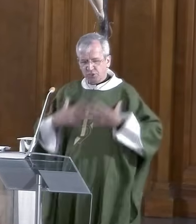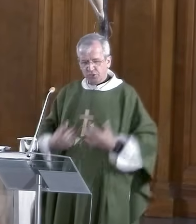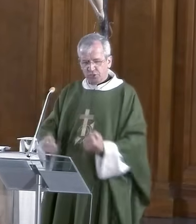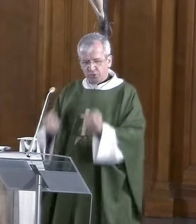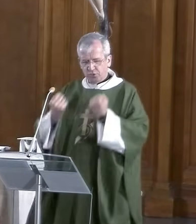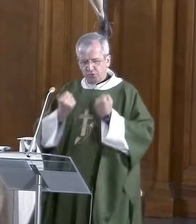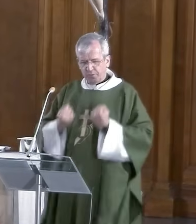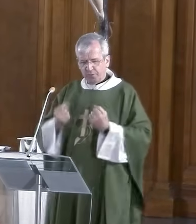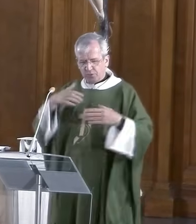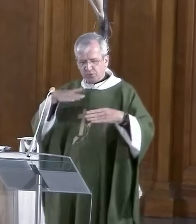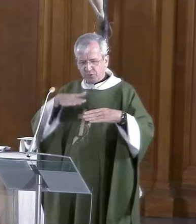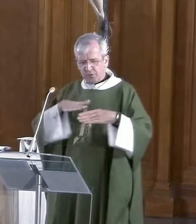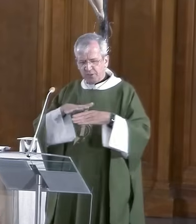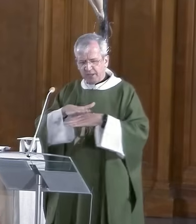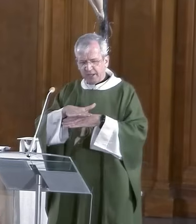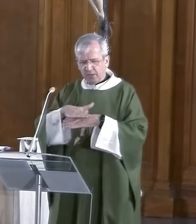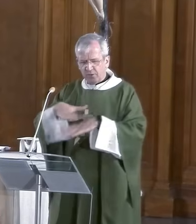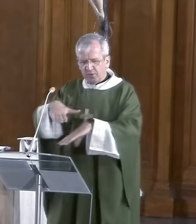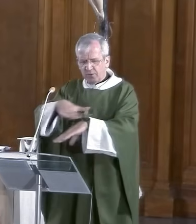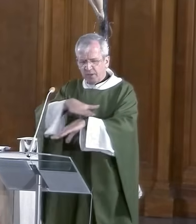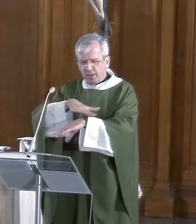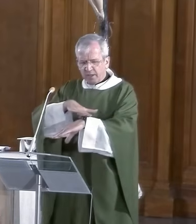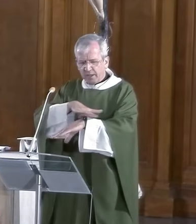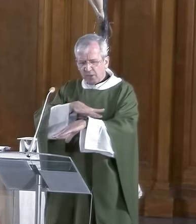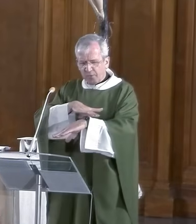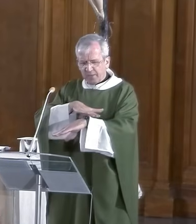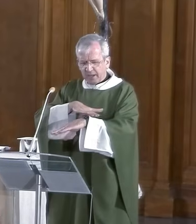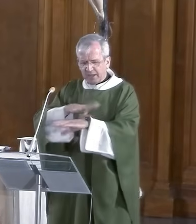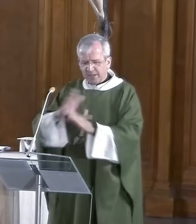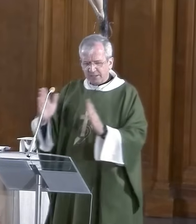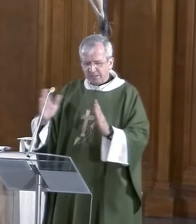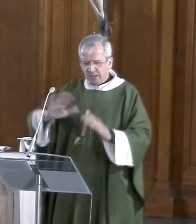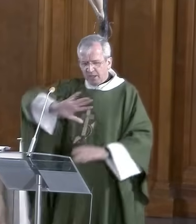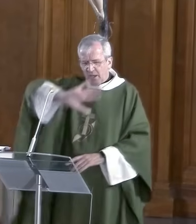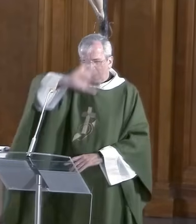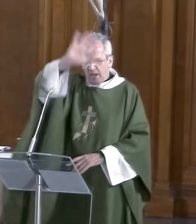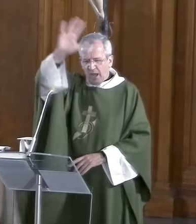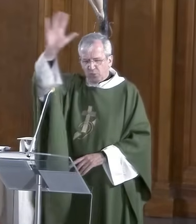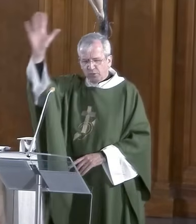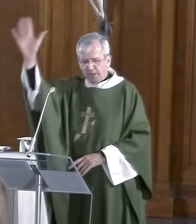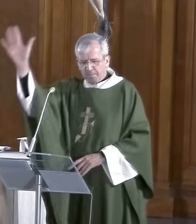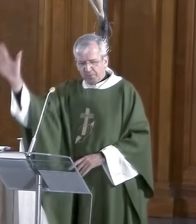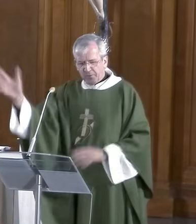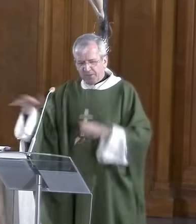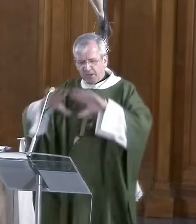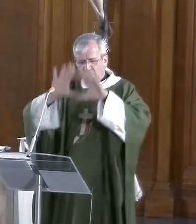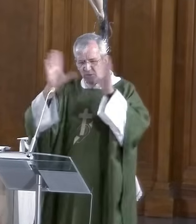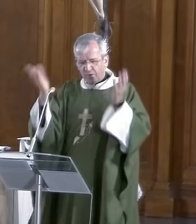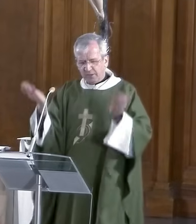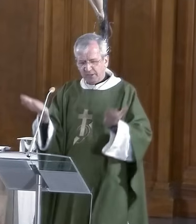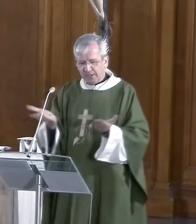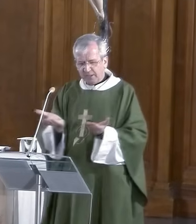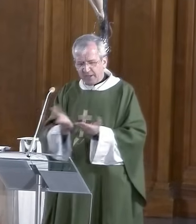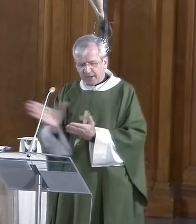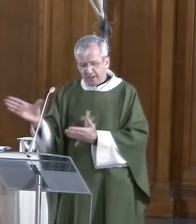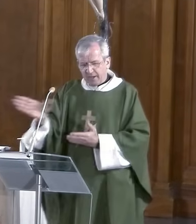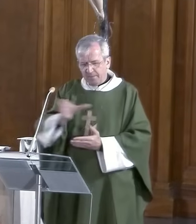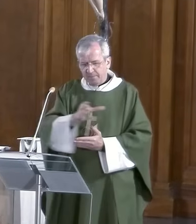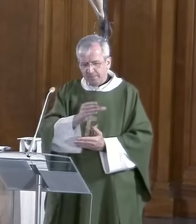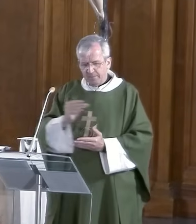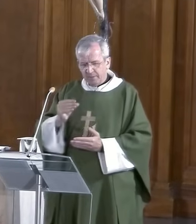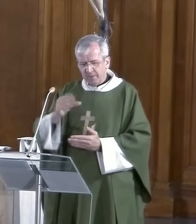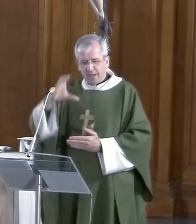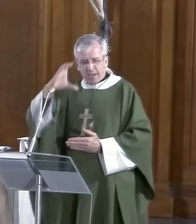Dios Todopoderoso y Eterno, que gobiernas a un tiempo cielo y tierra,